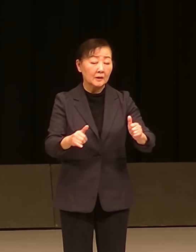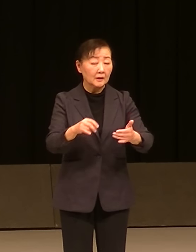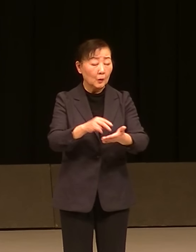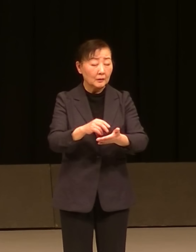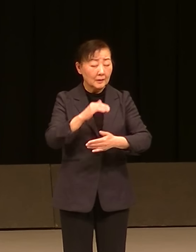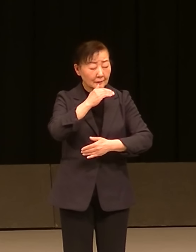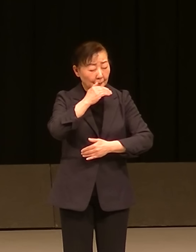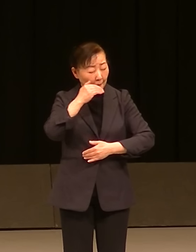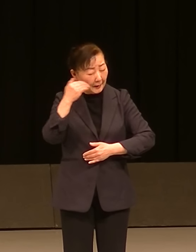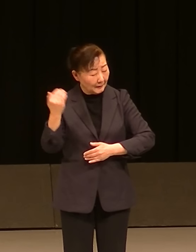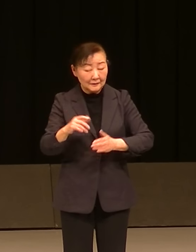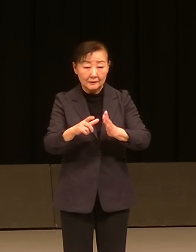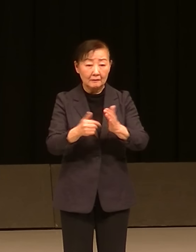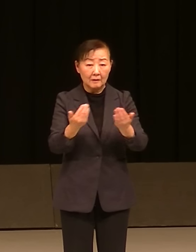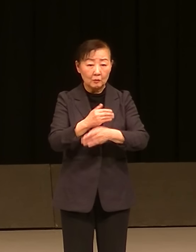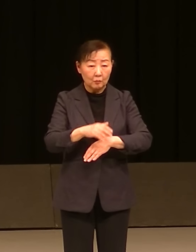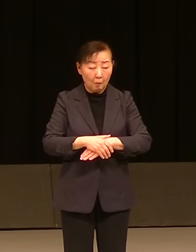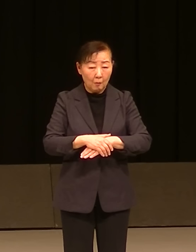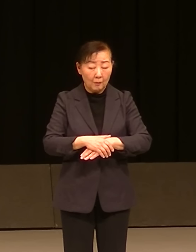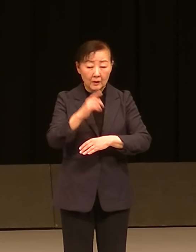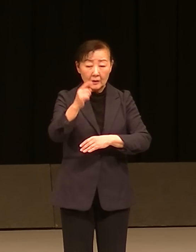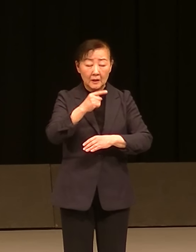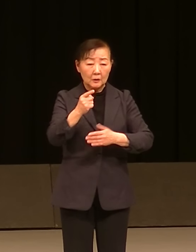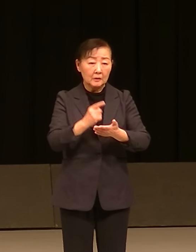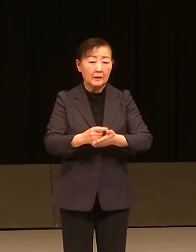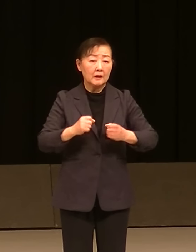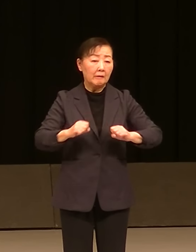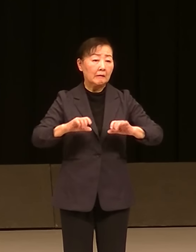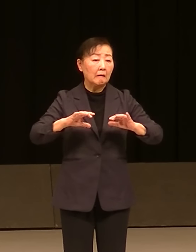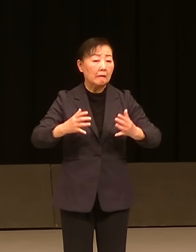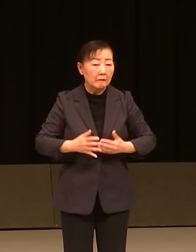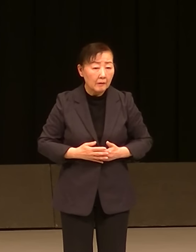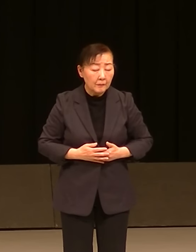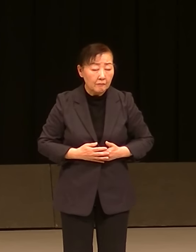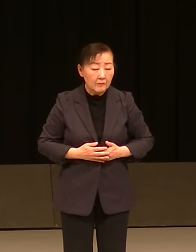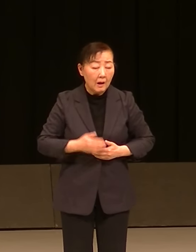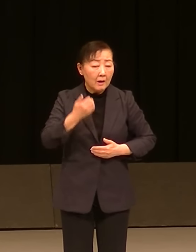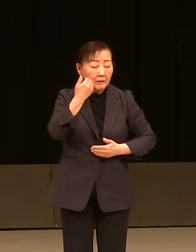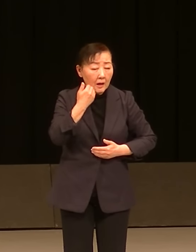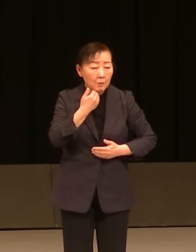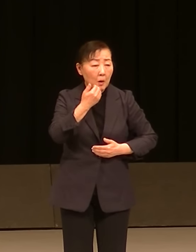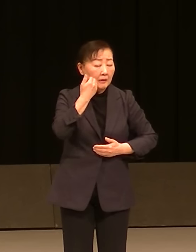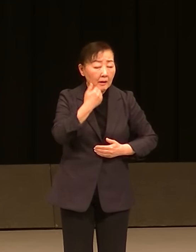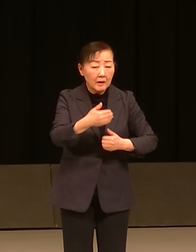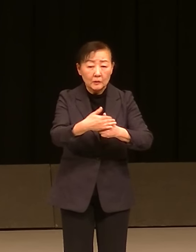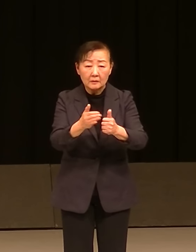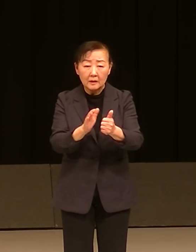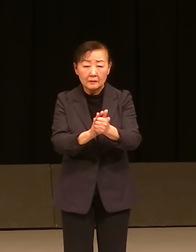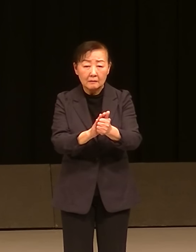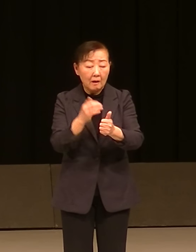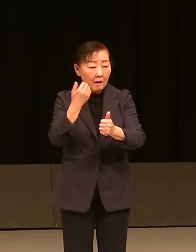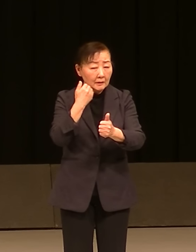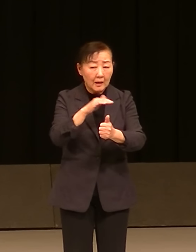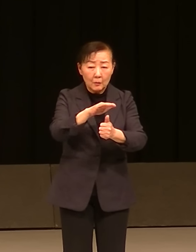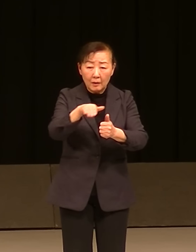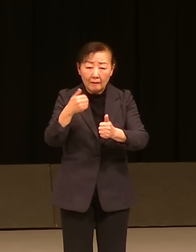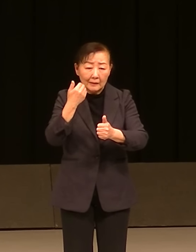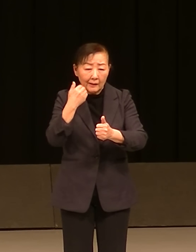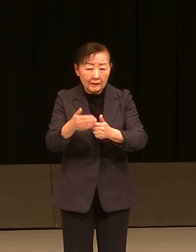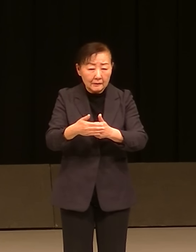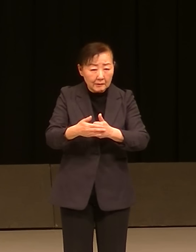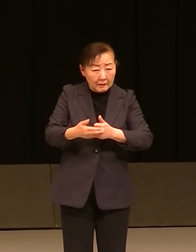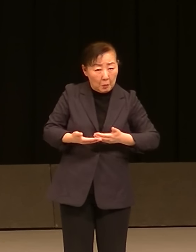になると思います。誰も一人では生きていけない。誰もが誰かを支えていて、誰もが誰かに支え